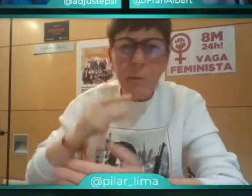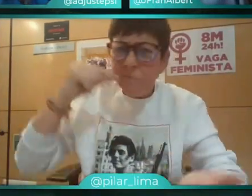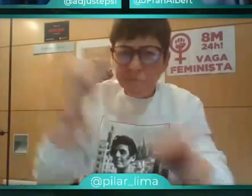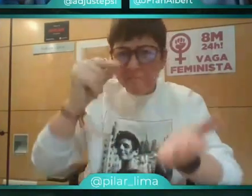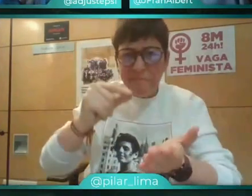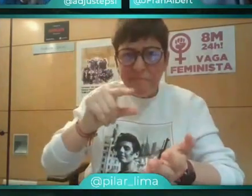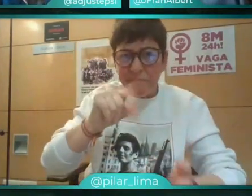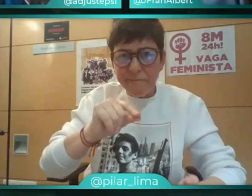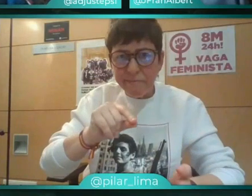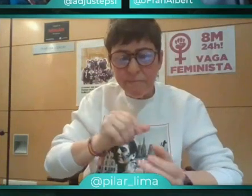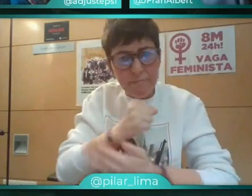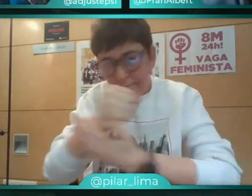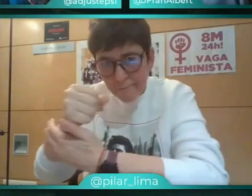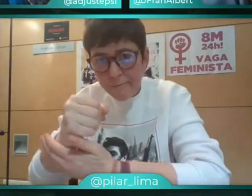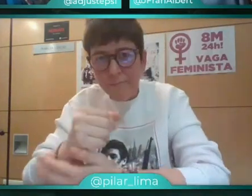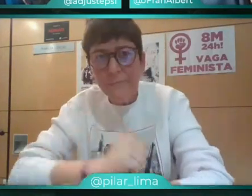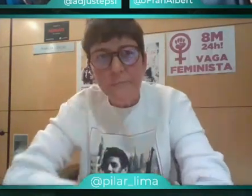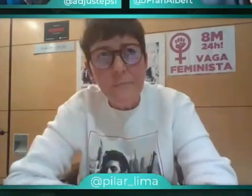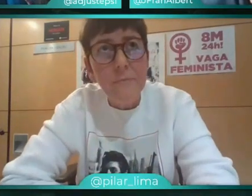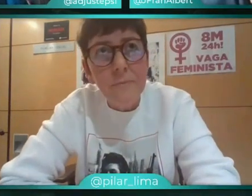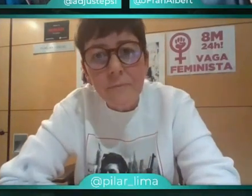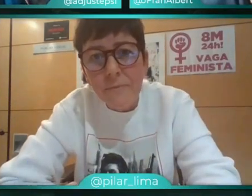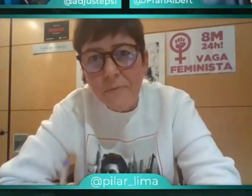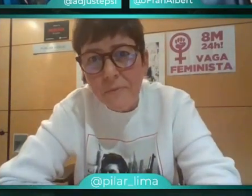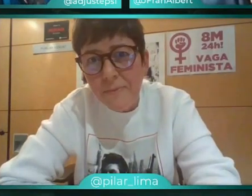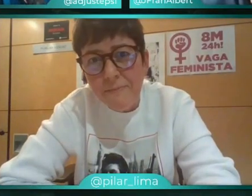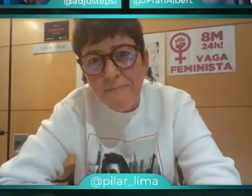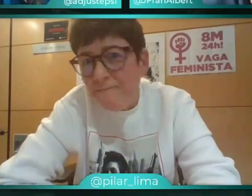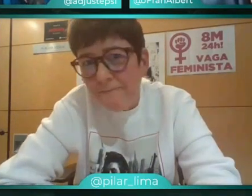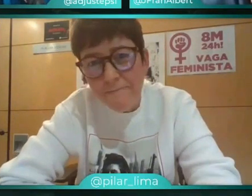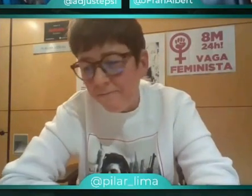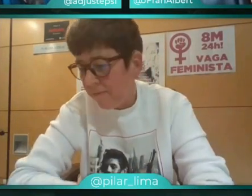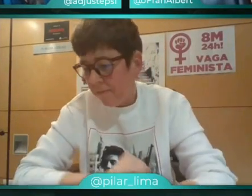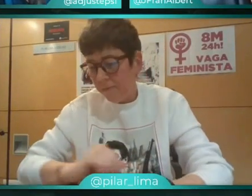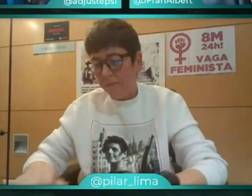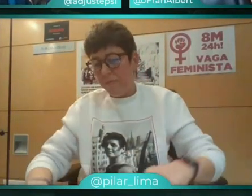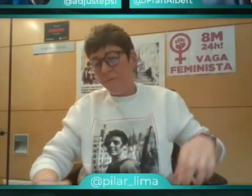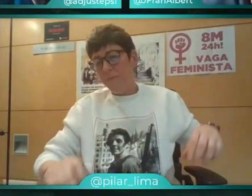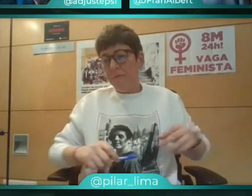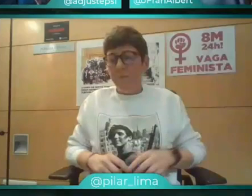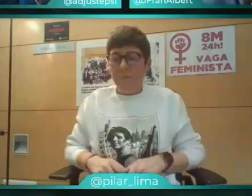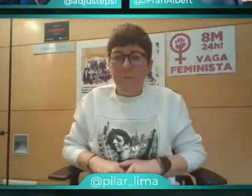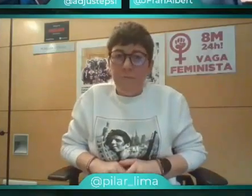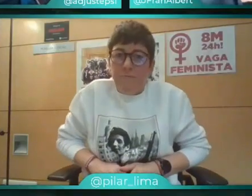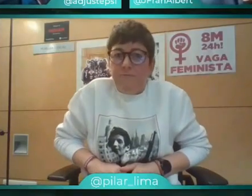qué tardamos tanto en apoyarla porque con Irene Montero ha sido más rápido el apoyo no